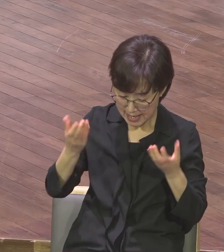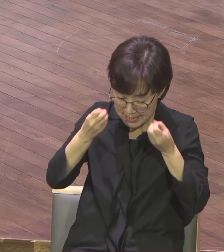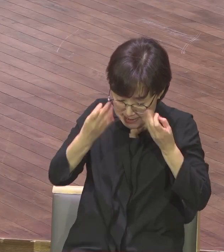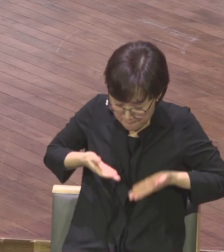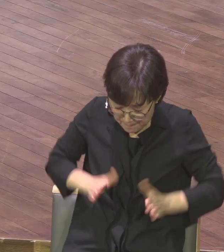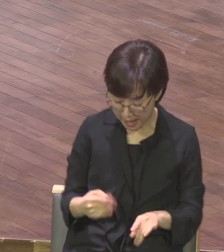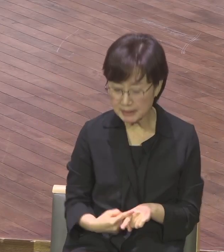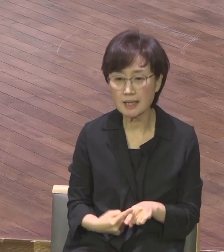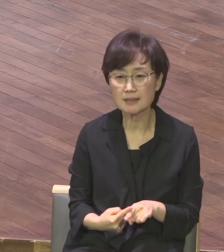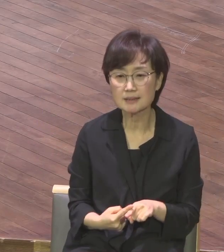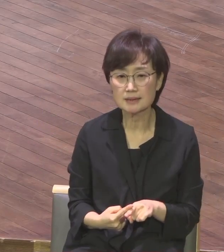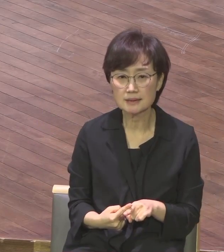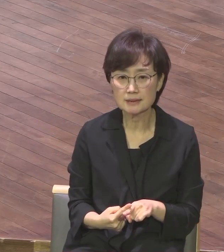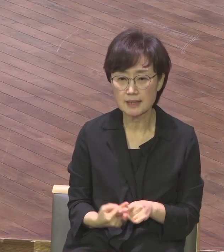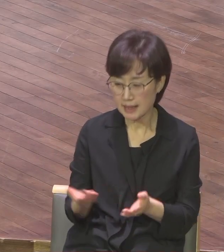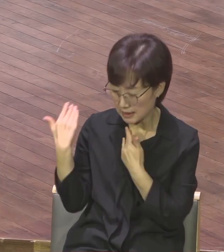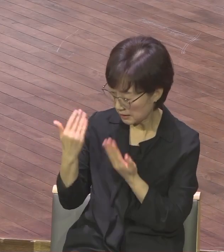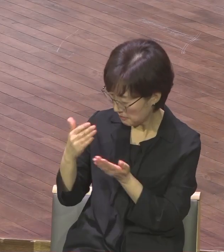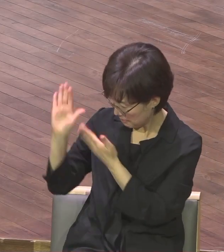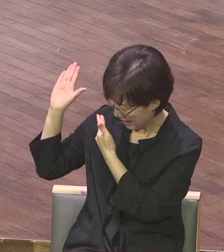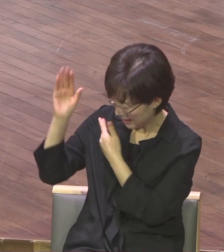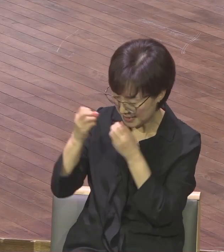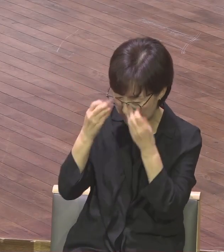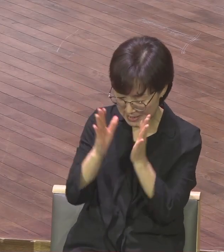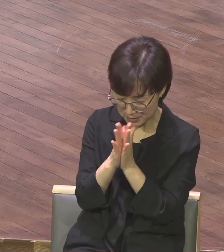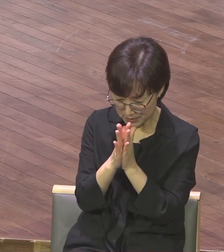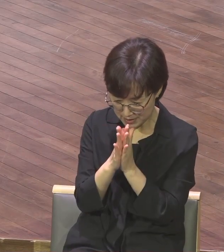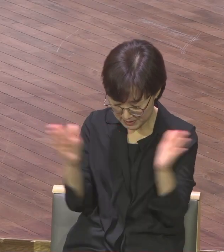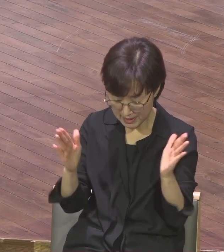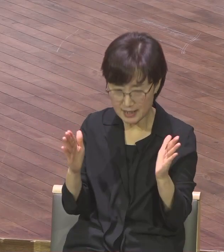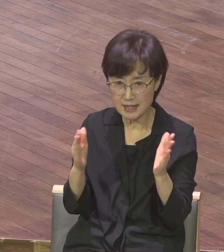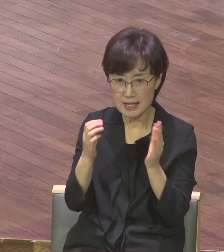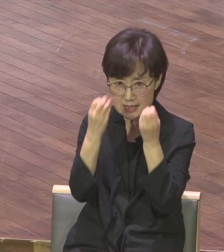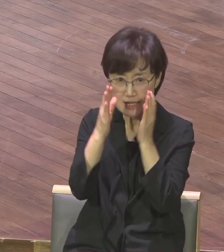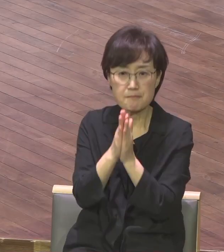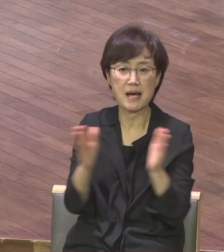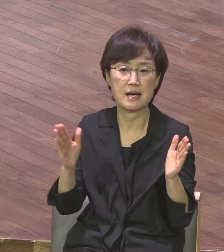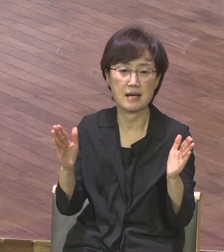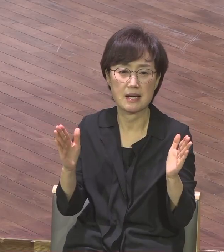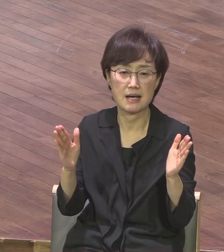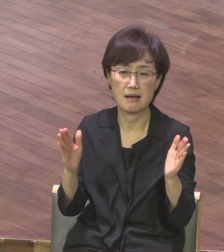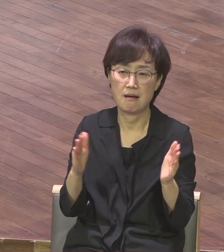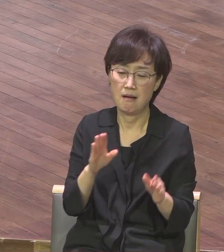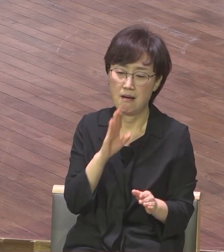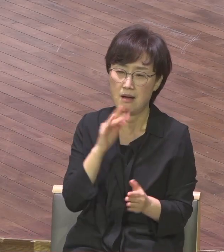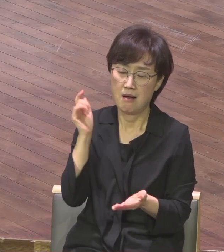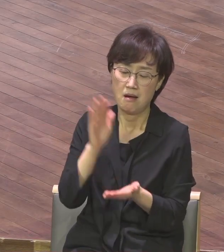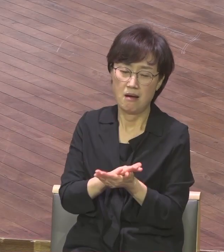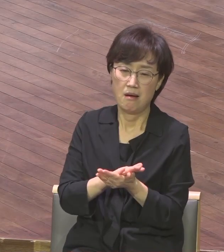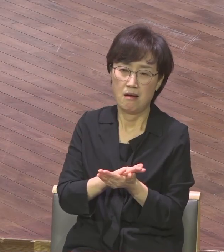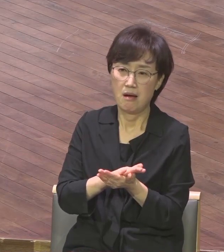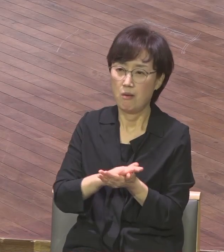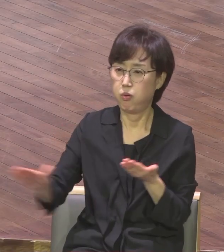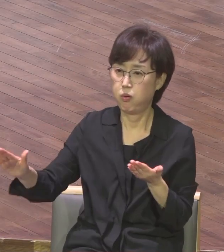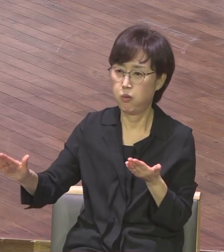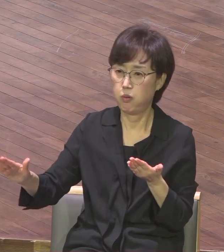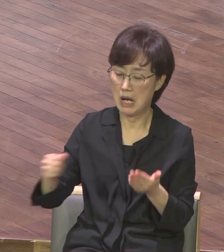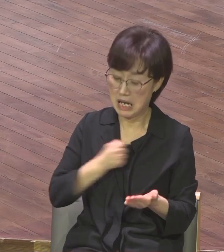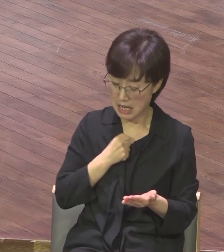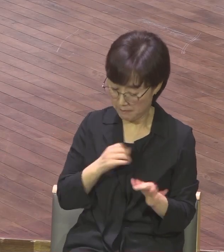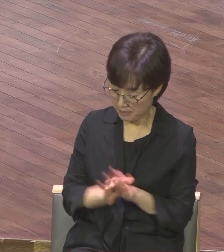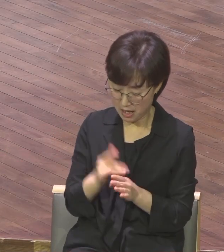보라 새 것이 되었다. 얼마나 신납니까? 뭔가 꽉 막혀있는 것이 뻥 뚫리는 기분